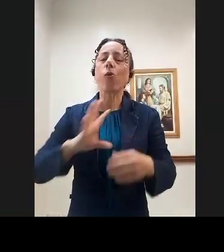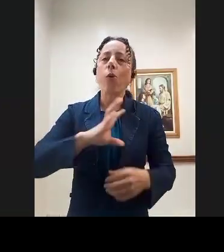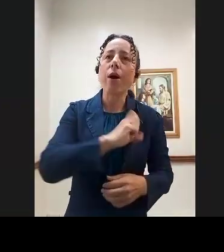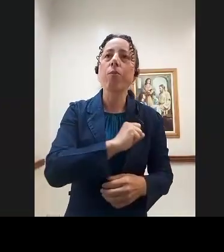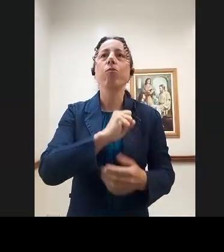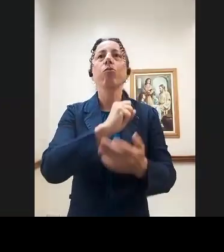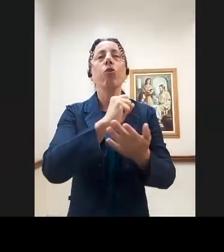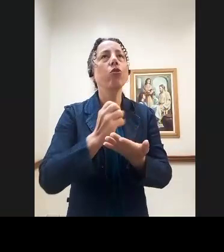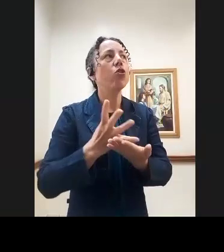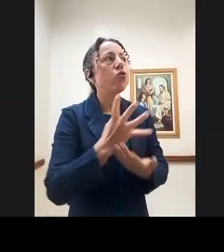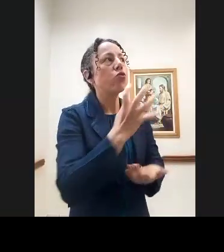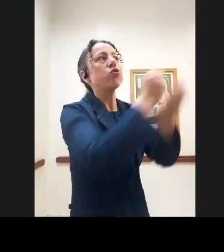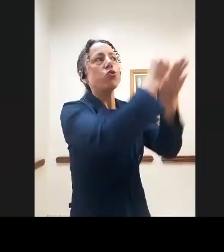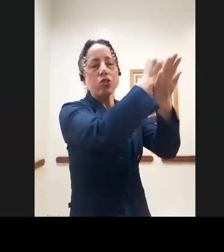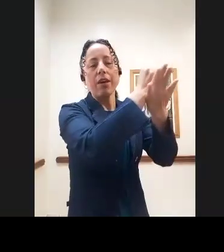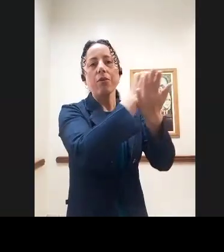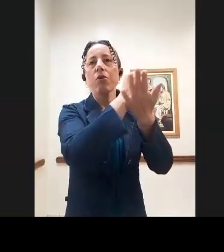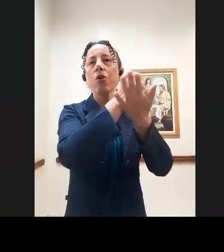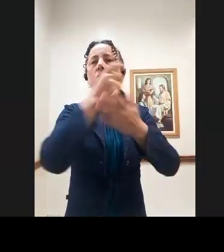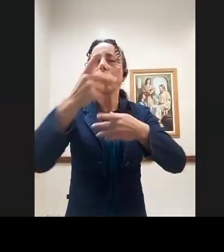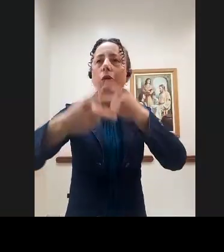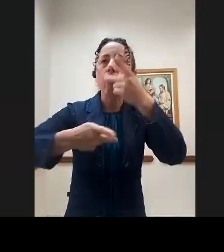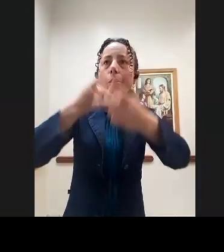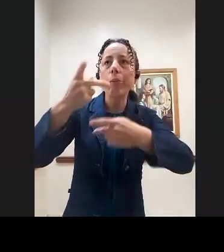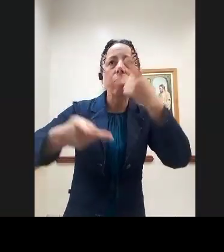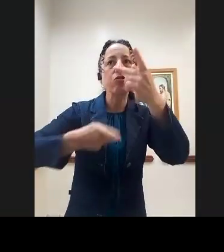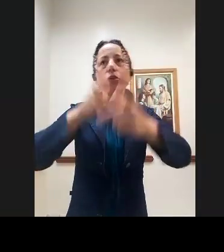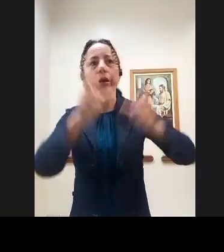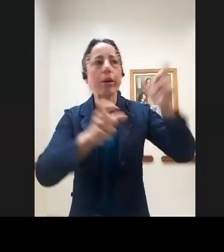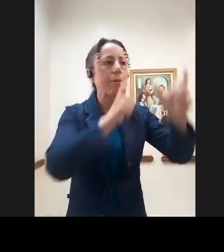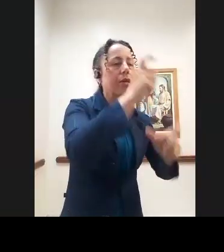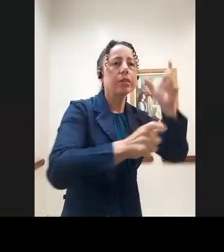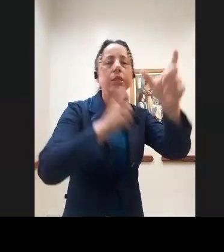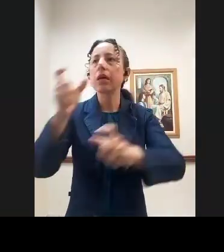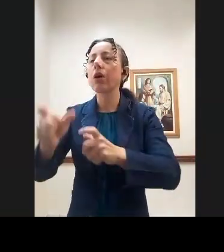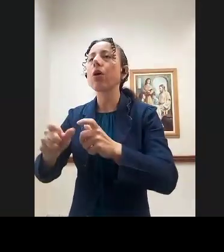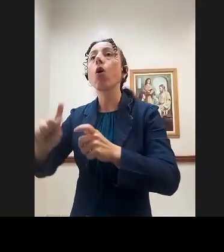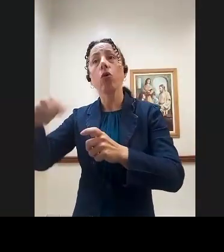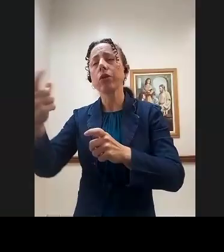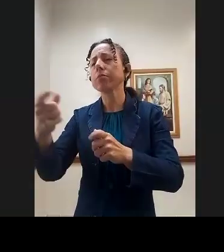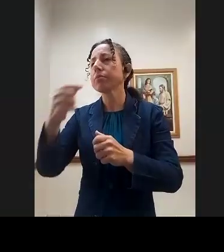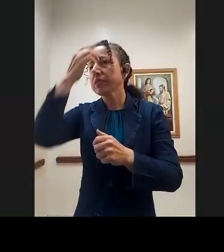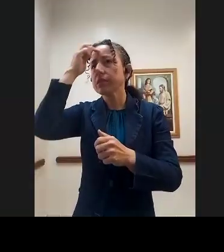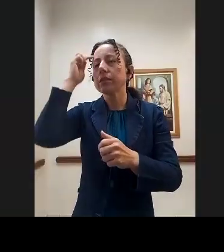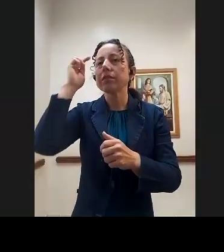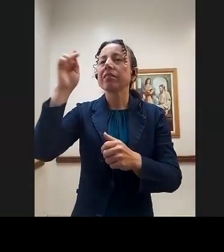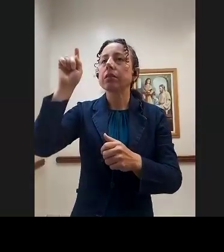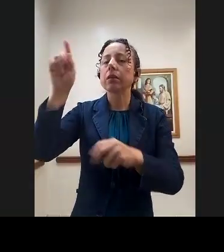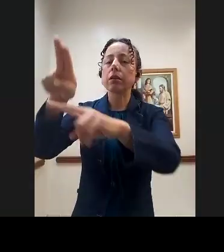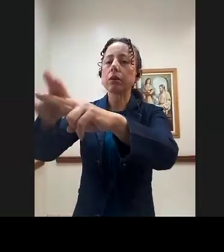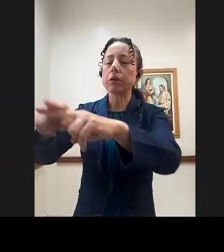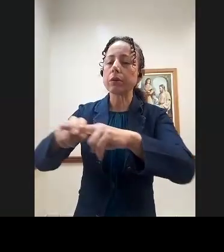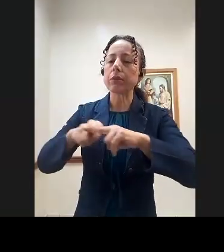pessoas e poder falar para elas que o Salvador, ele morreu na cruz por cada um de nós. Tem uma